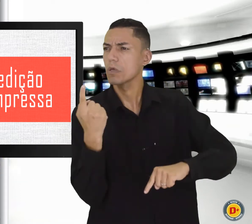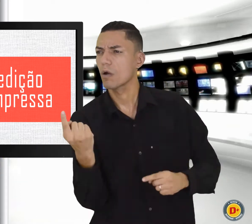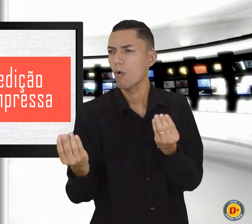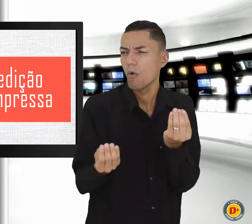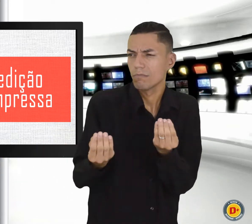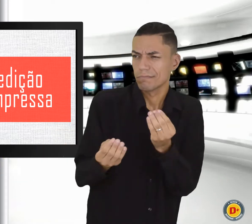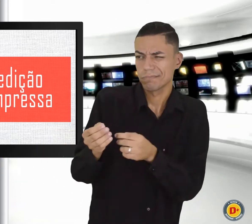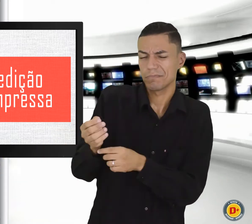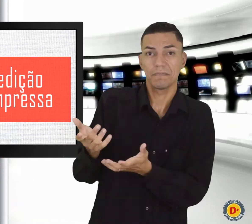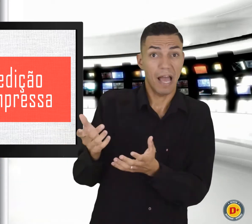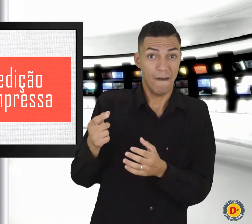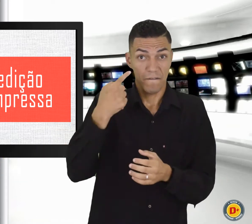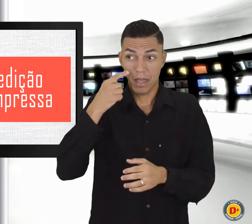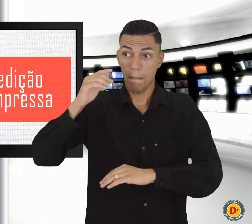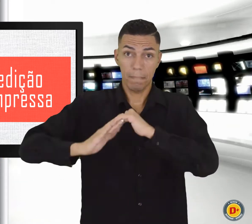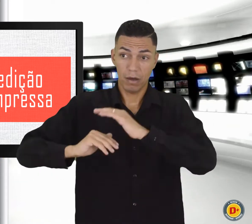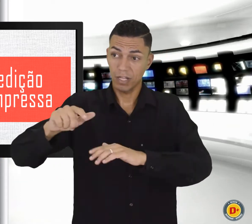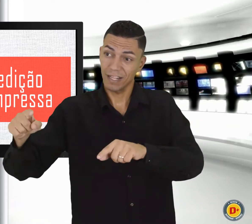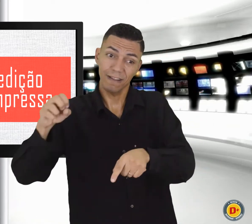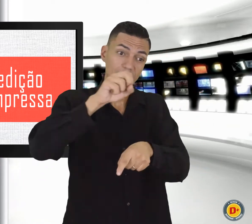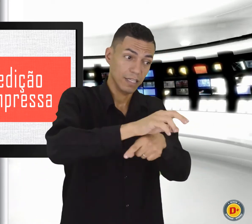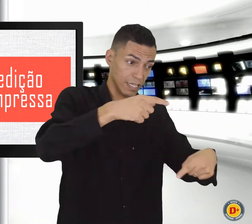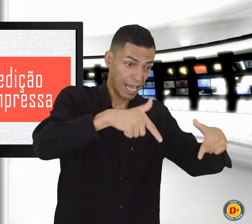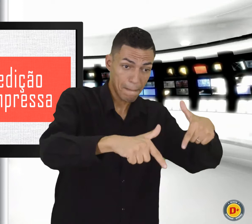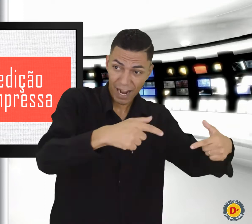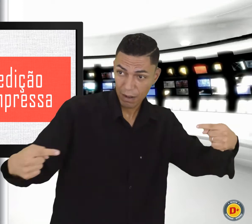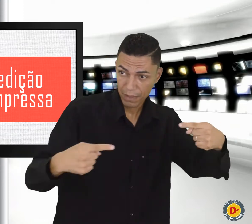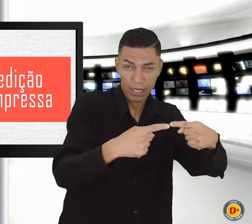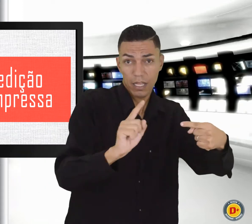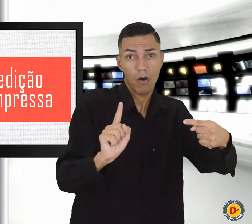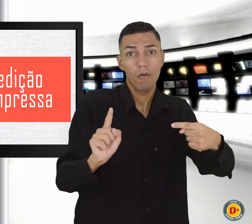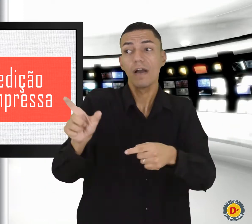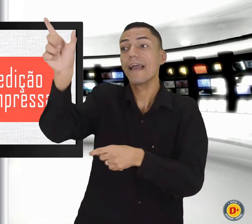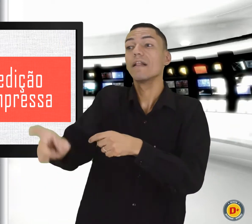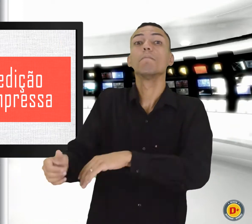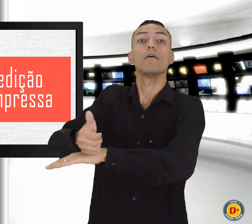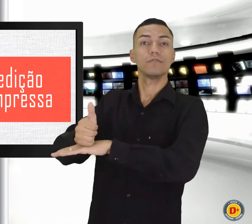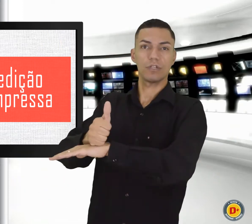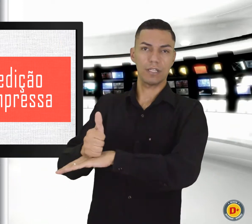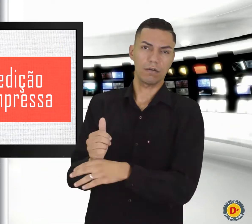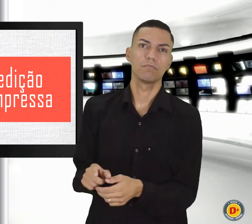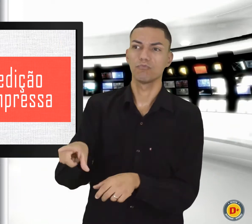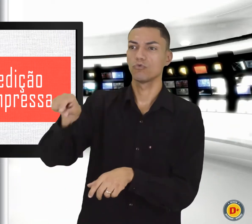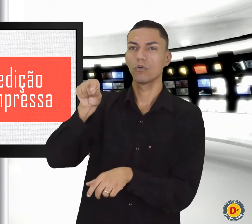serem exercidos, apoio na definição de possíveis empregos e na escolha de